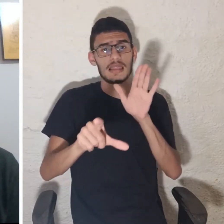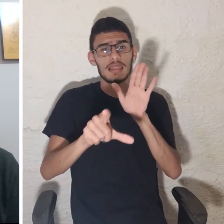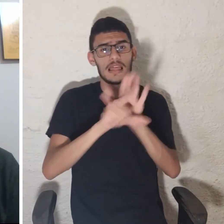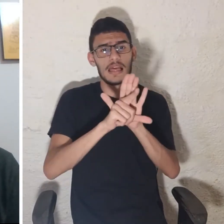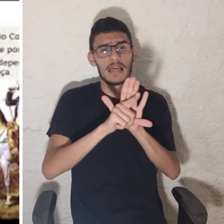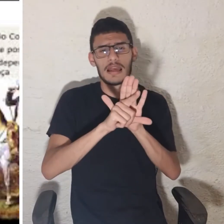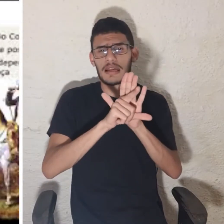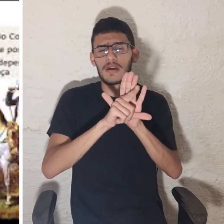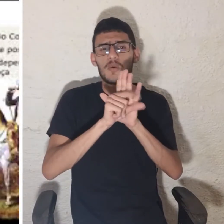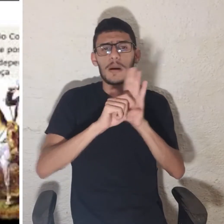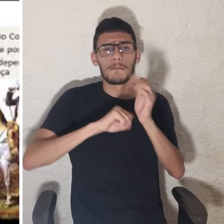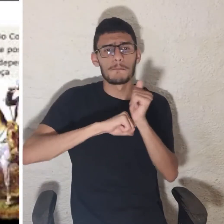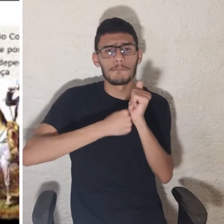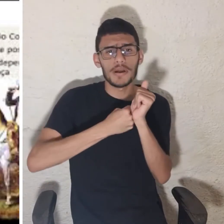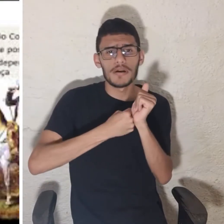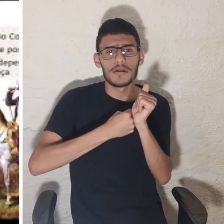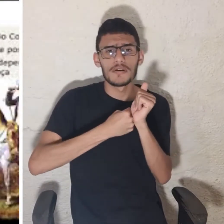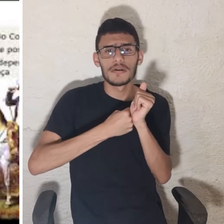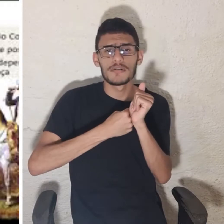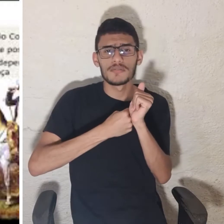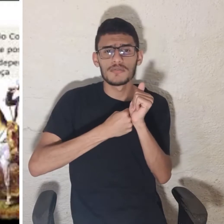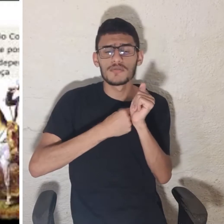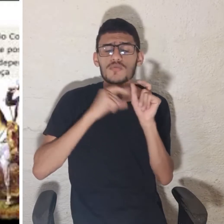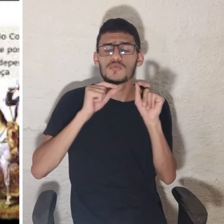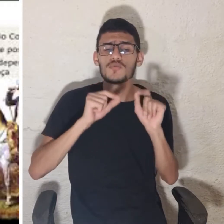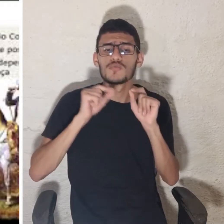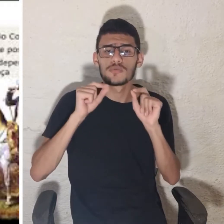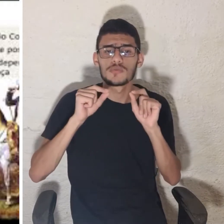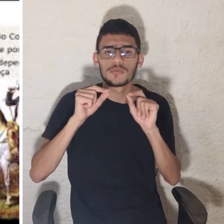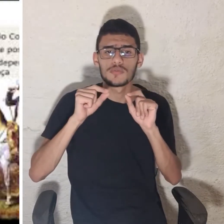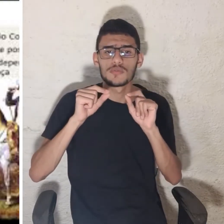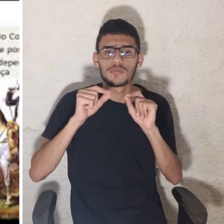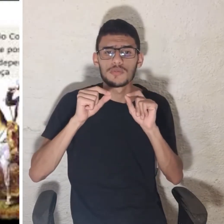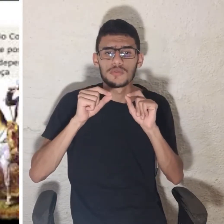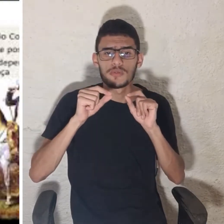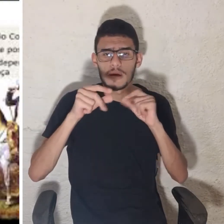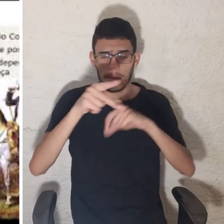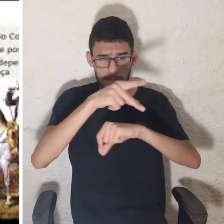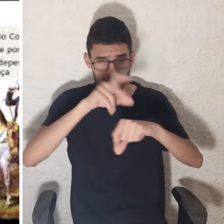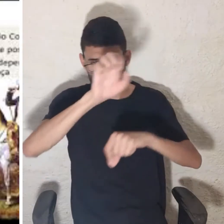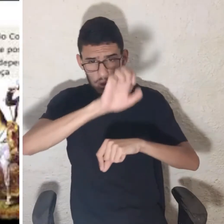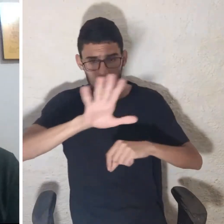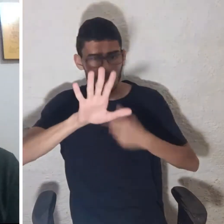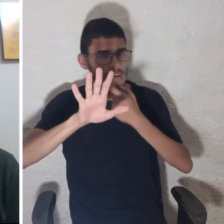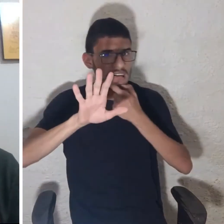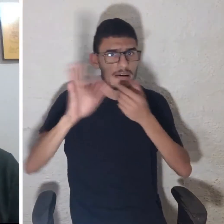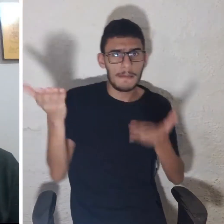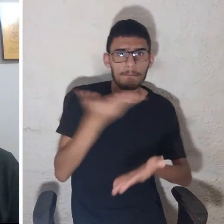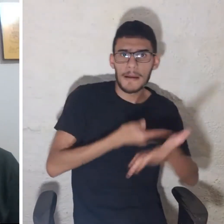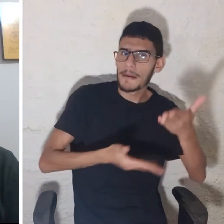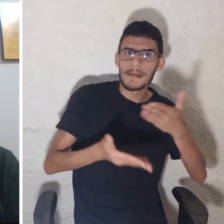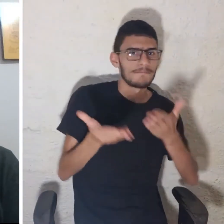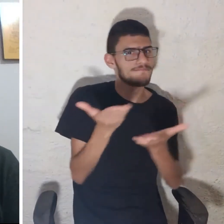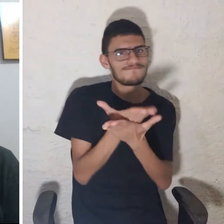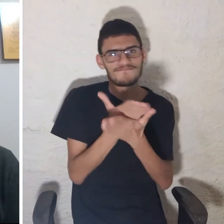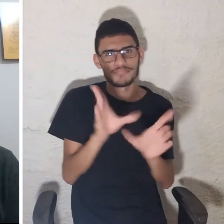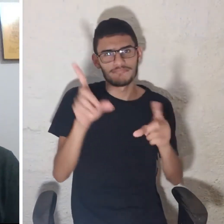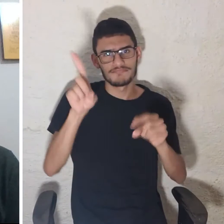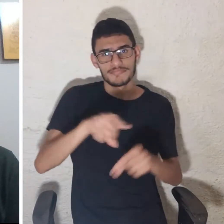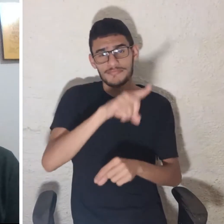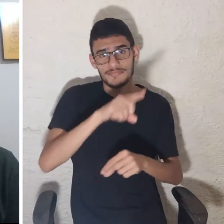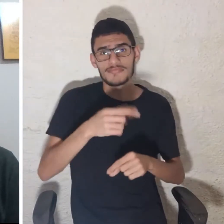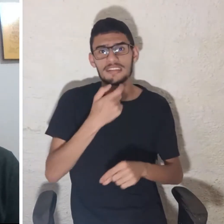de bloqueio continental. O que foi isso? Ele proibiu todos os países da Europa de fazer comércio com a Inglaterra. Como a Inglaterra está